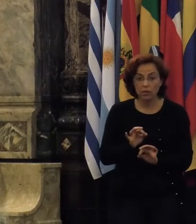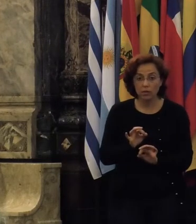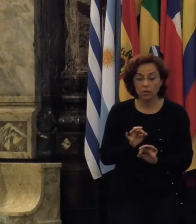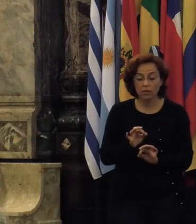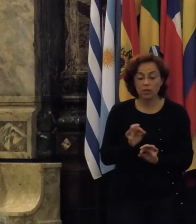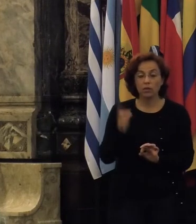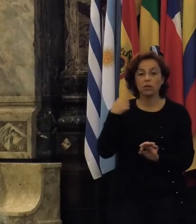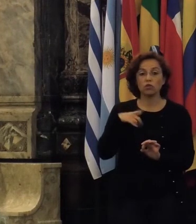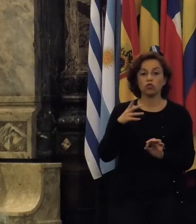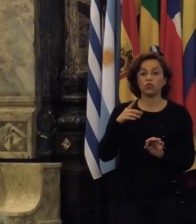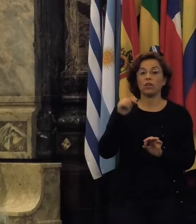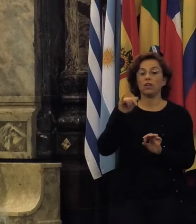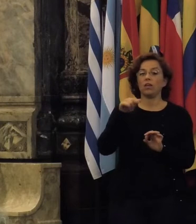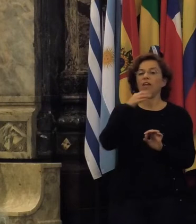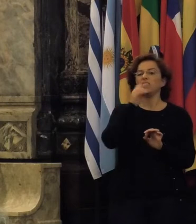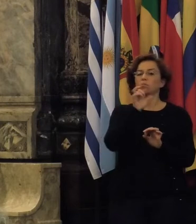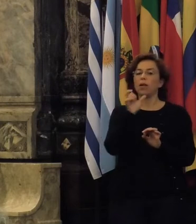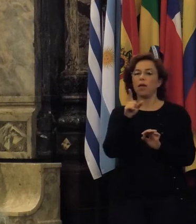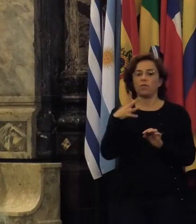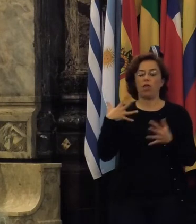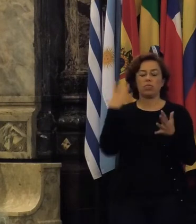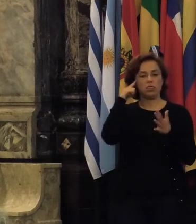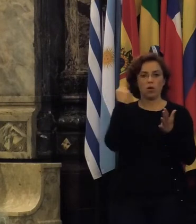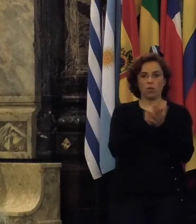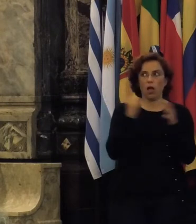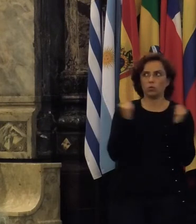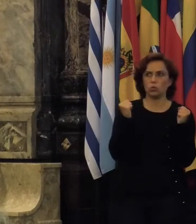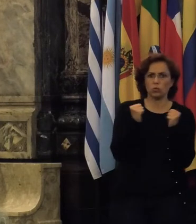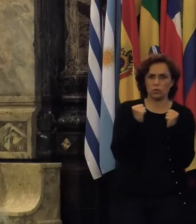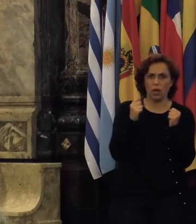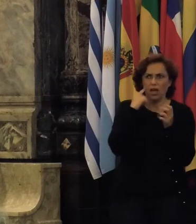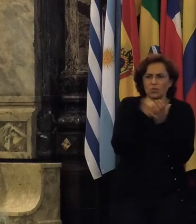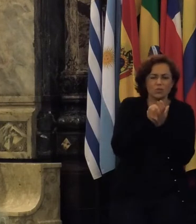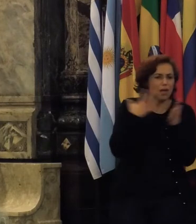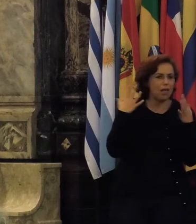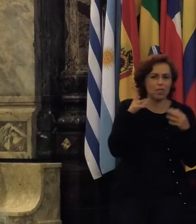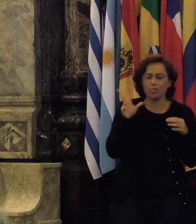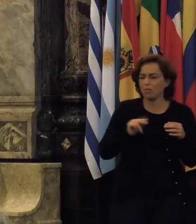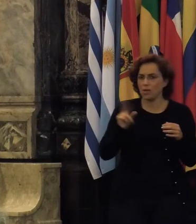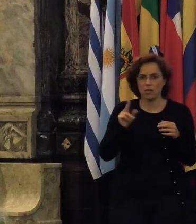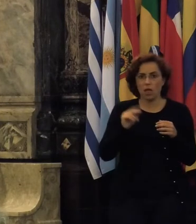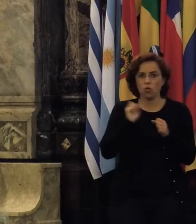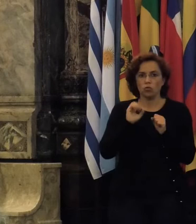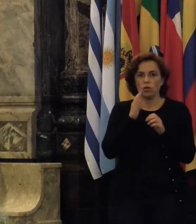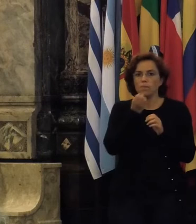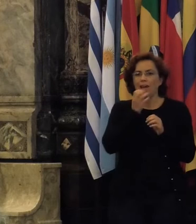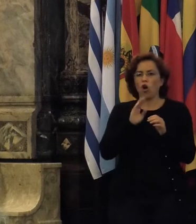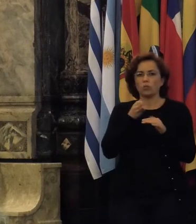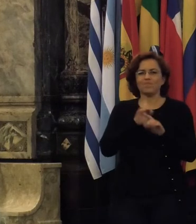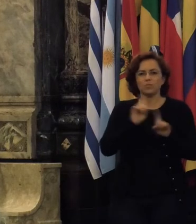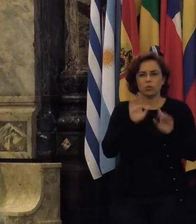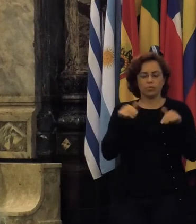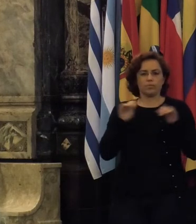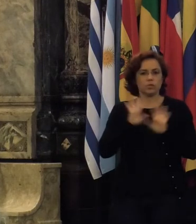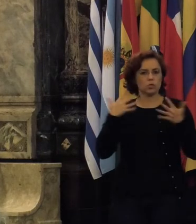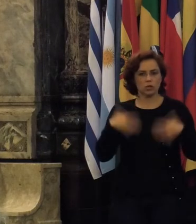Es más, lo intempestivo, como lo traumático, asusta. Y asusta tanto que puede inhibir. Incluso nos puede estar